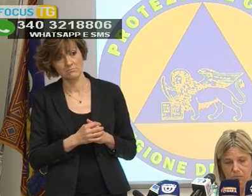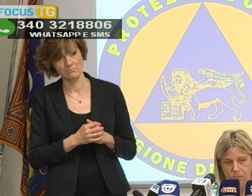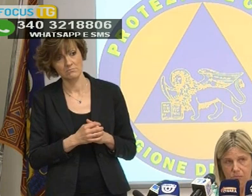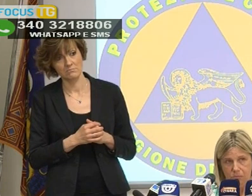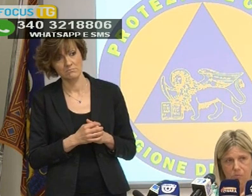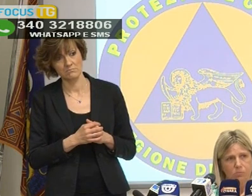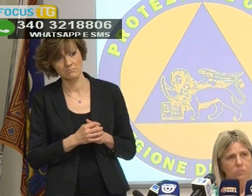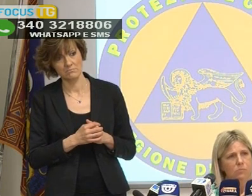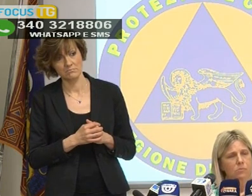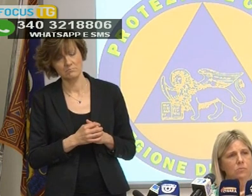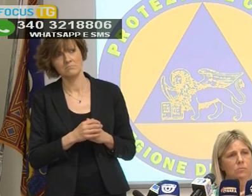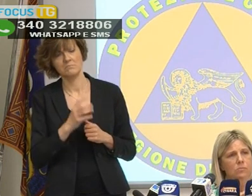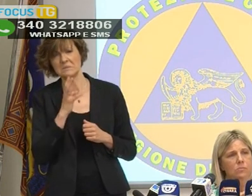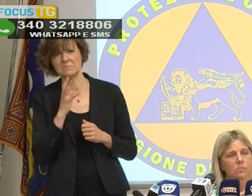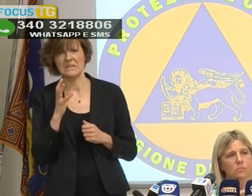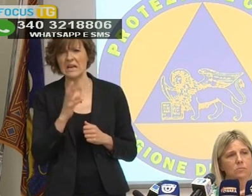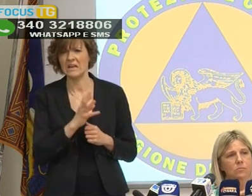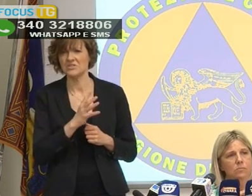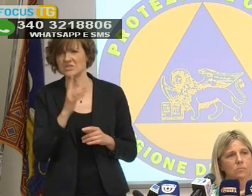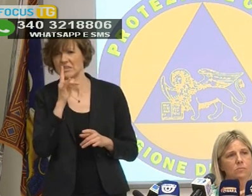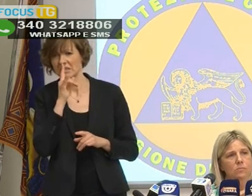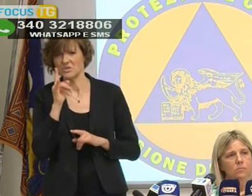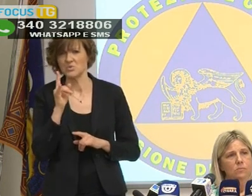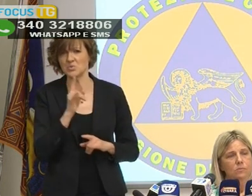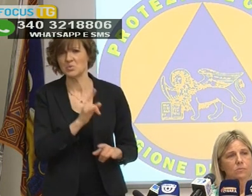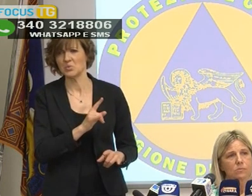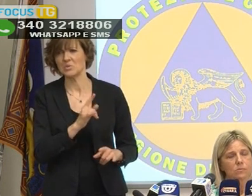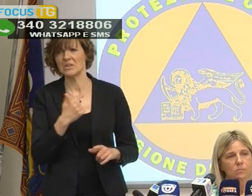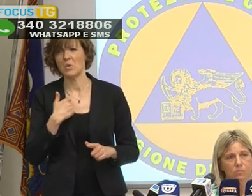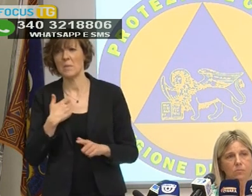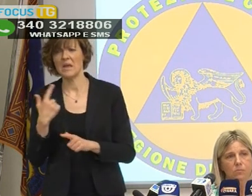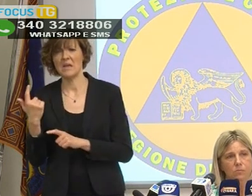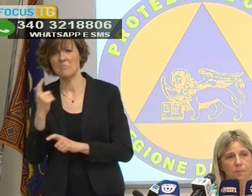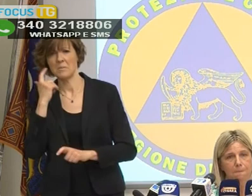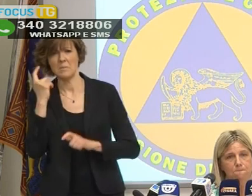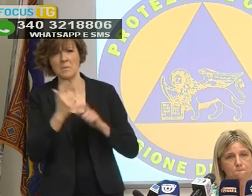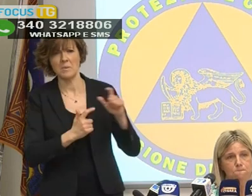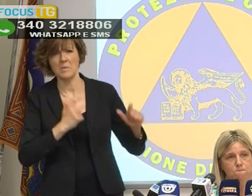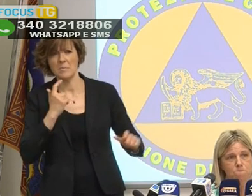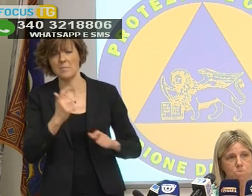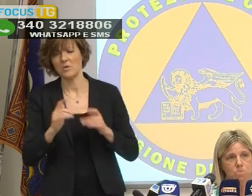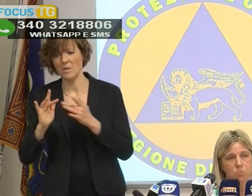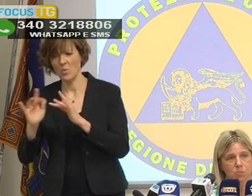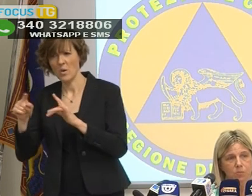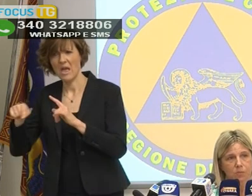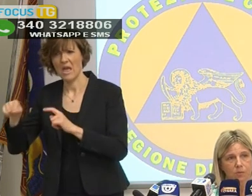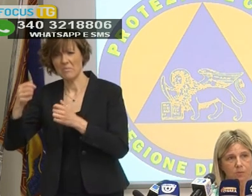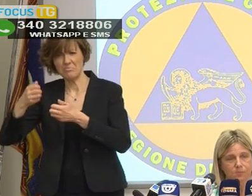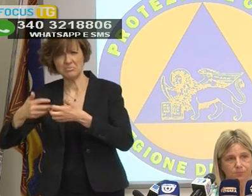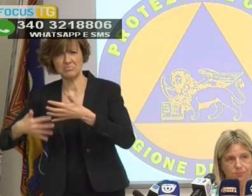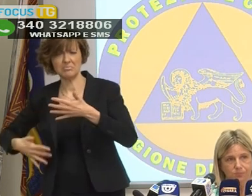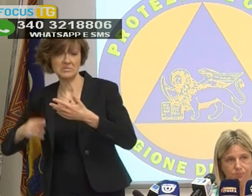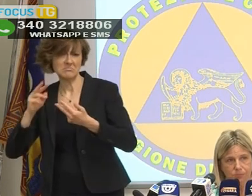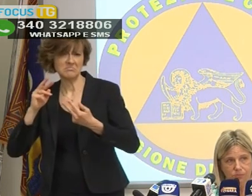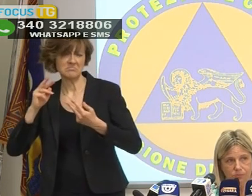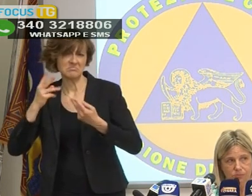le minacce, gli insulti, questa carica di ostilità che si registra sul web a